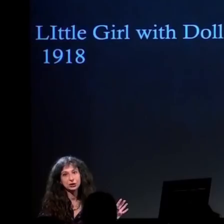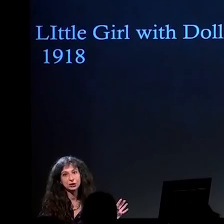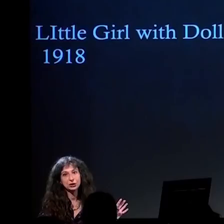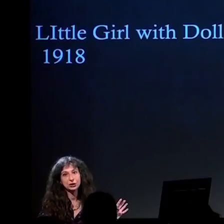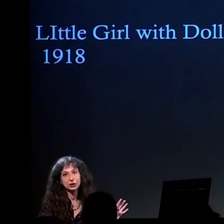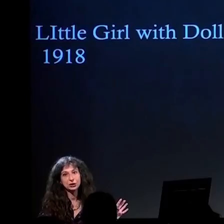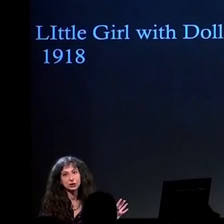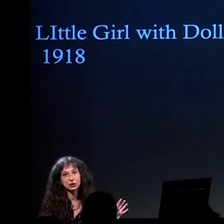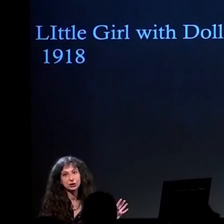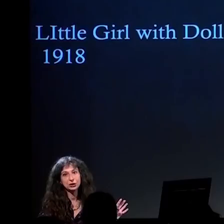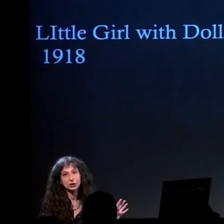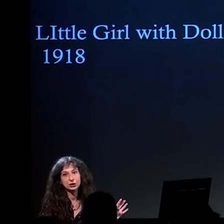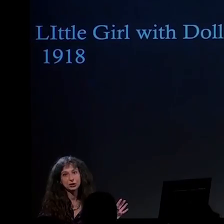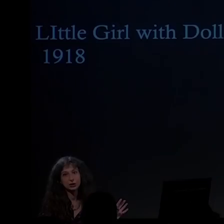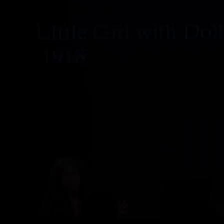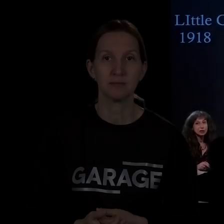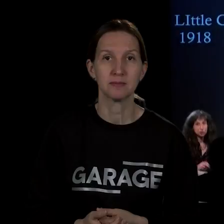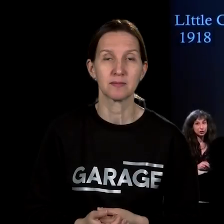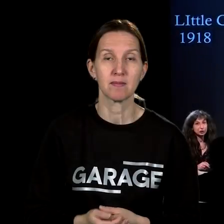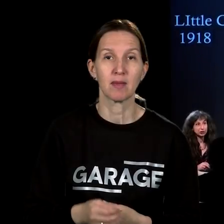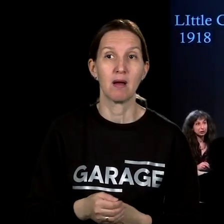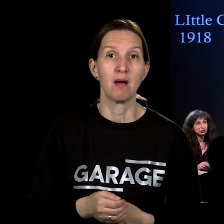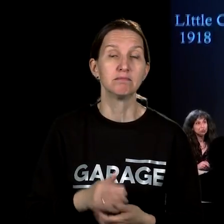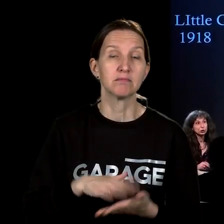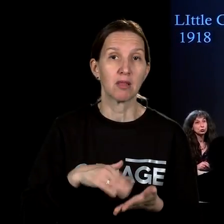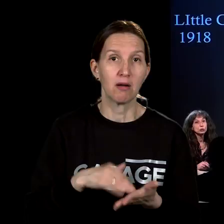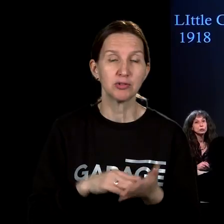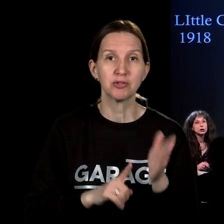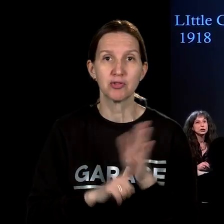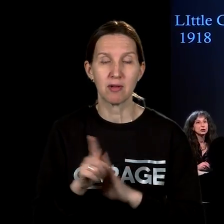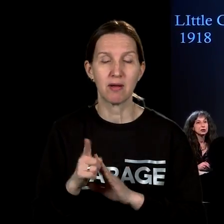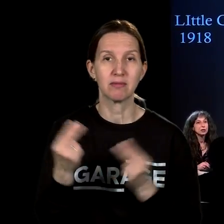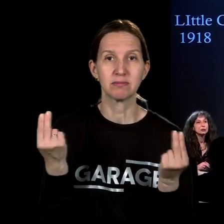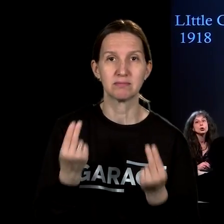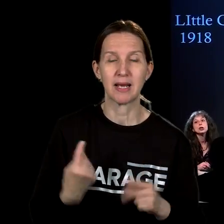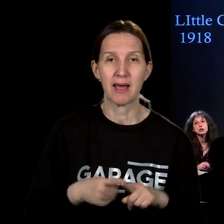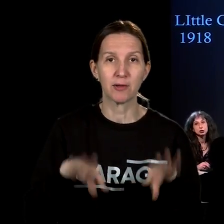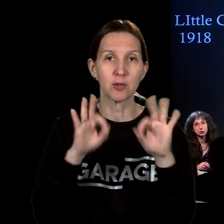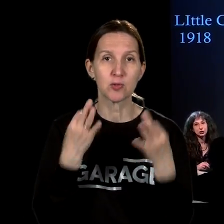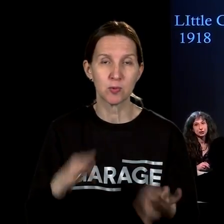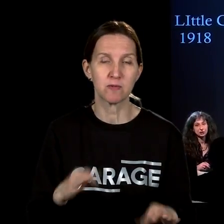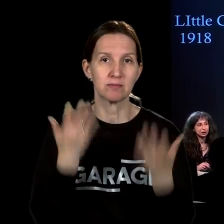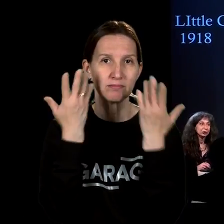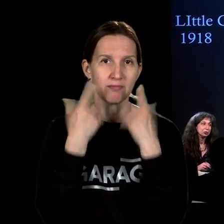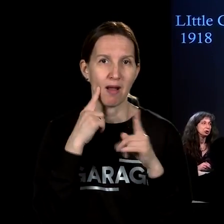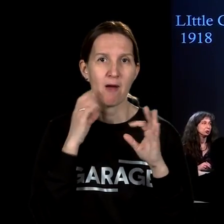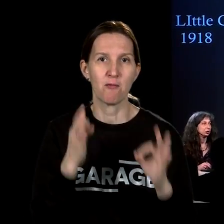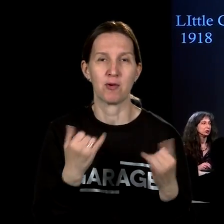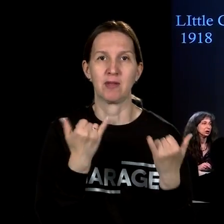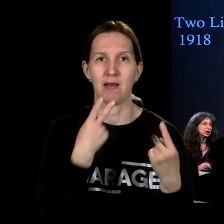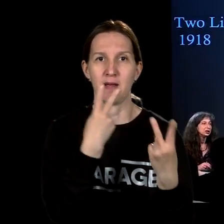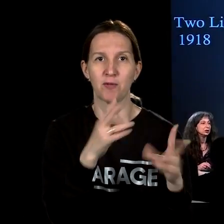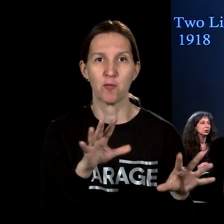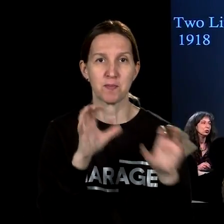кукле платье розового цвета. И начинает рисовать вот это искусство, предельно комфортное для восприятия. Да, это очень